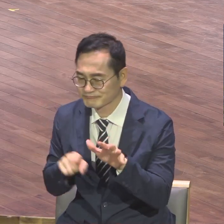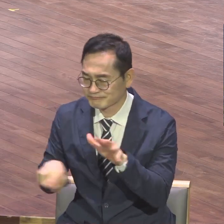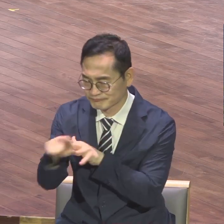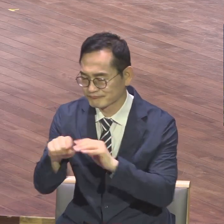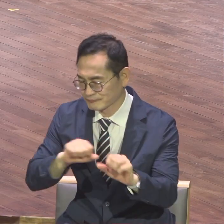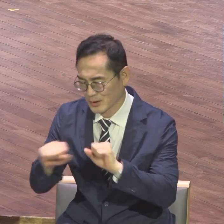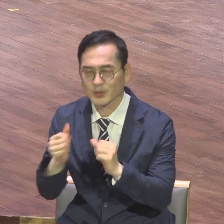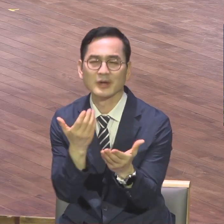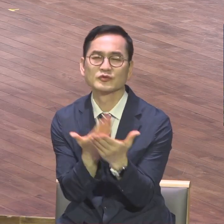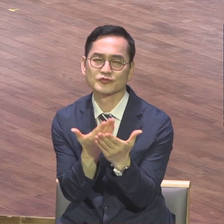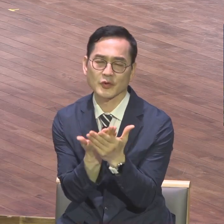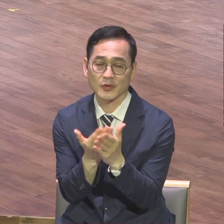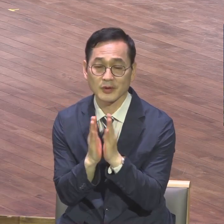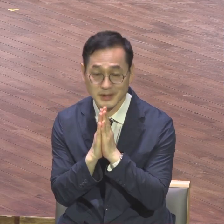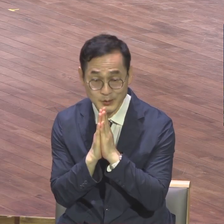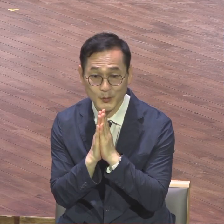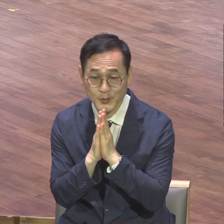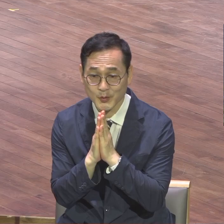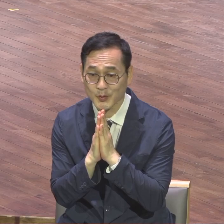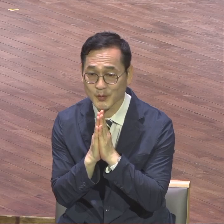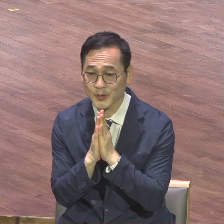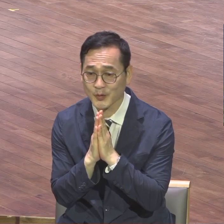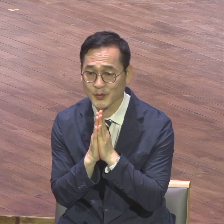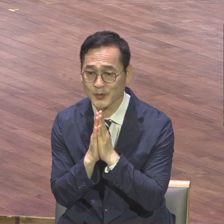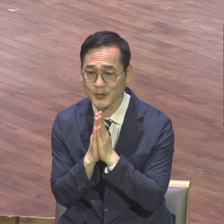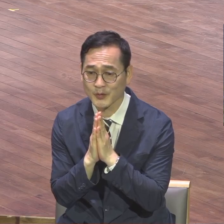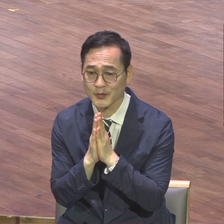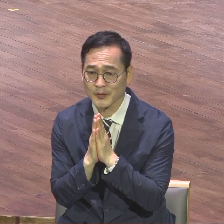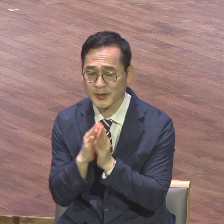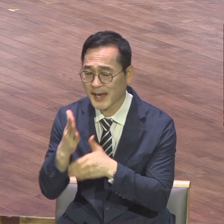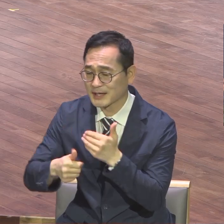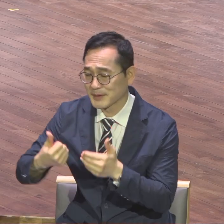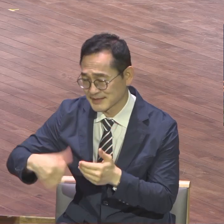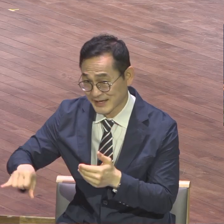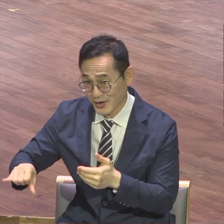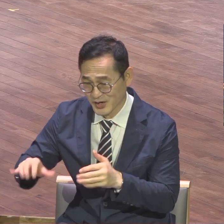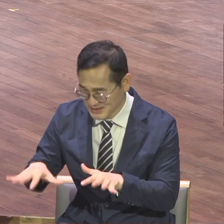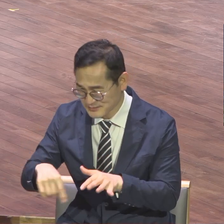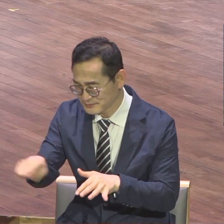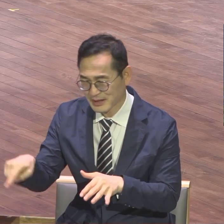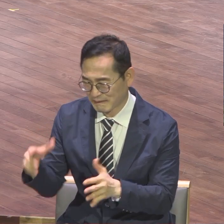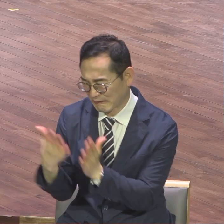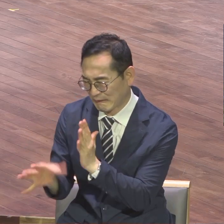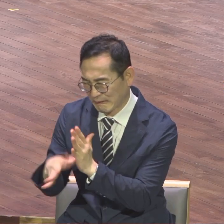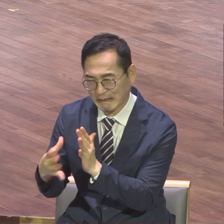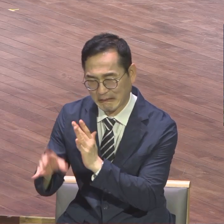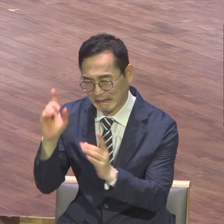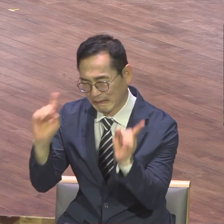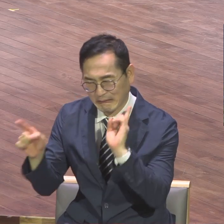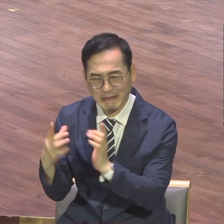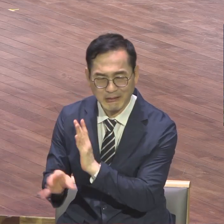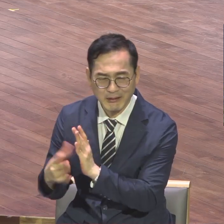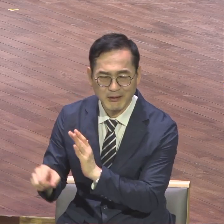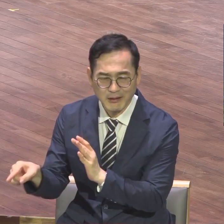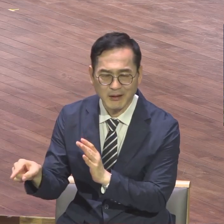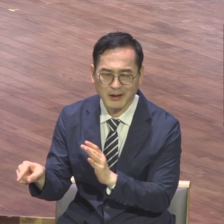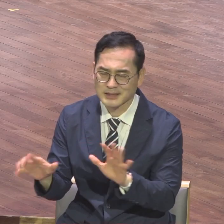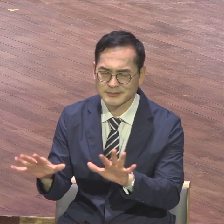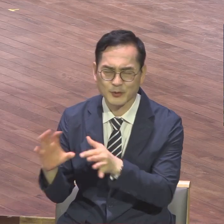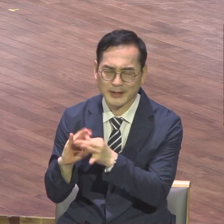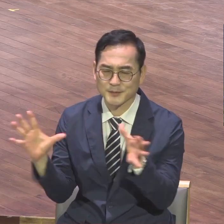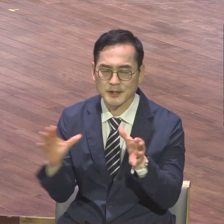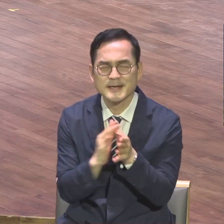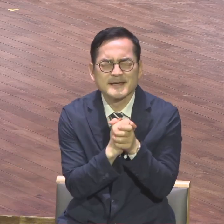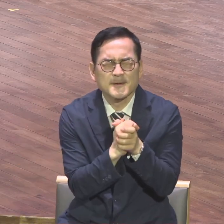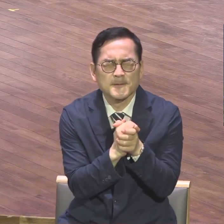주옵소서. 그렇게 그릇으로 준비되게 되려고 지금 뭐 어떤 상황이든 상관없어요. 관계없습니다. 기도하는 부모의 기도는